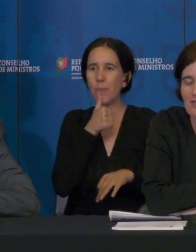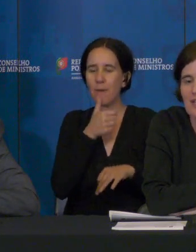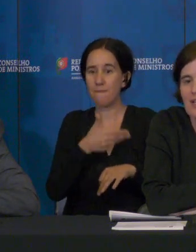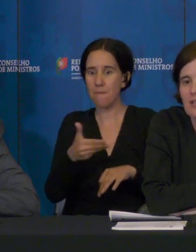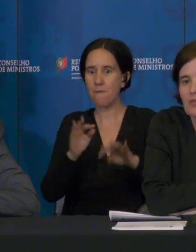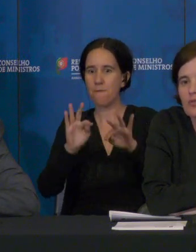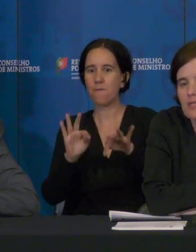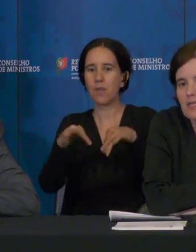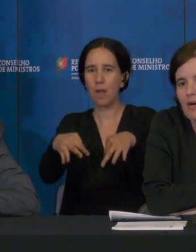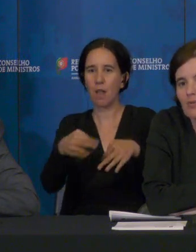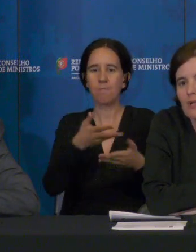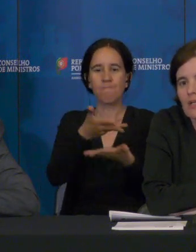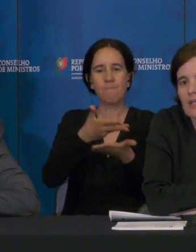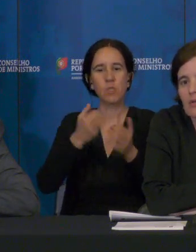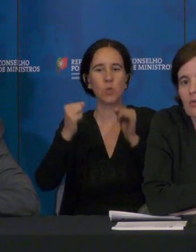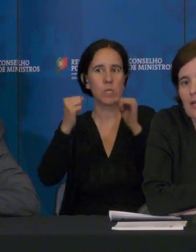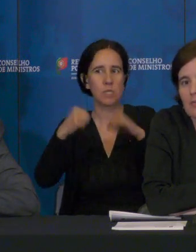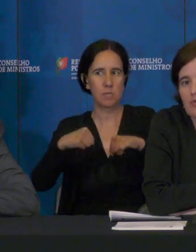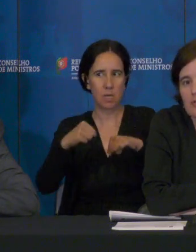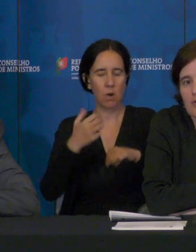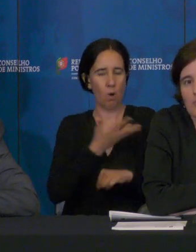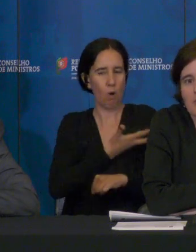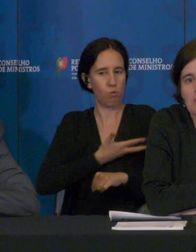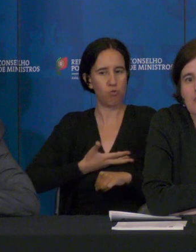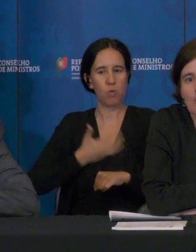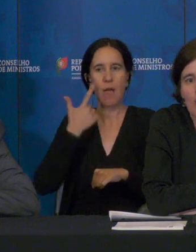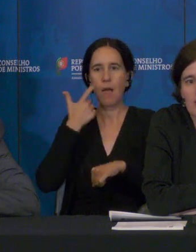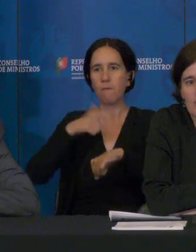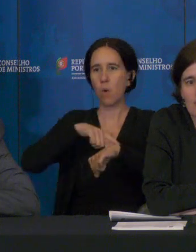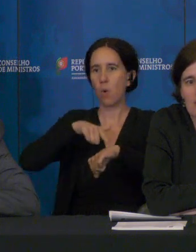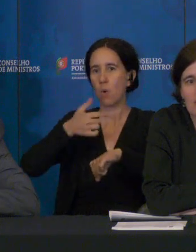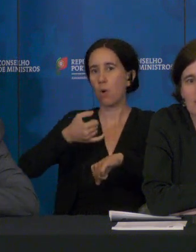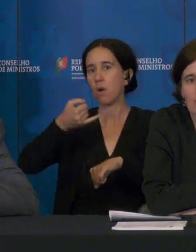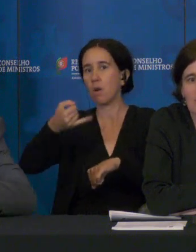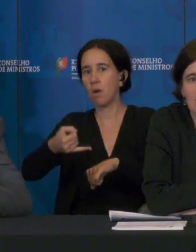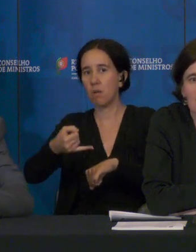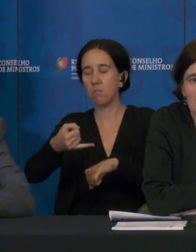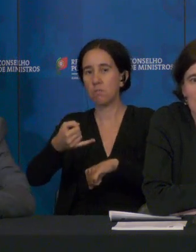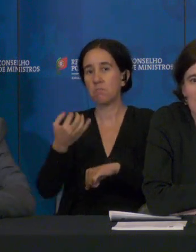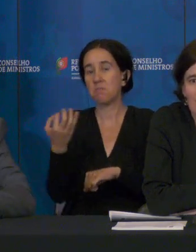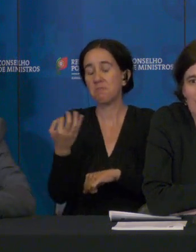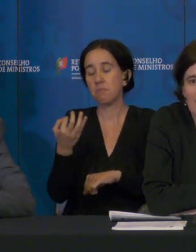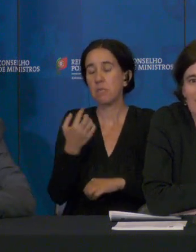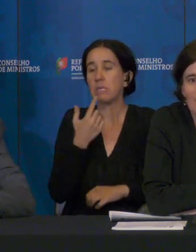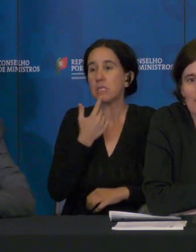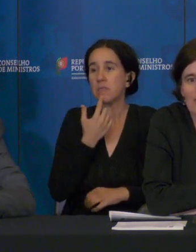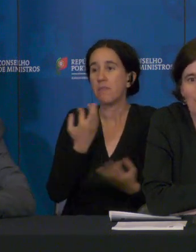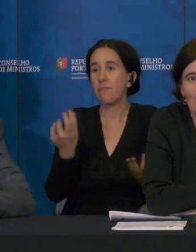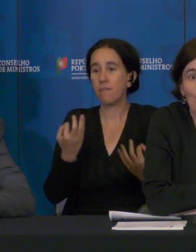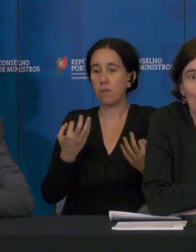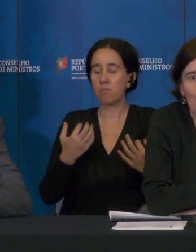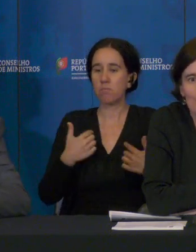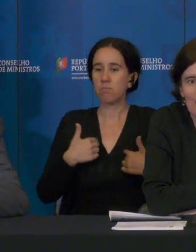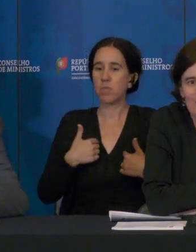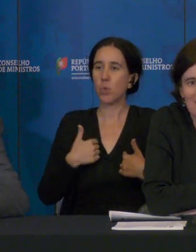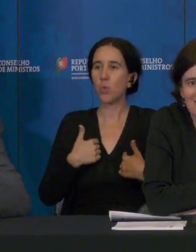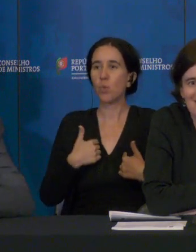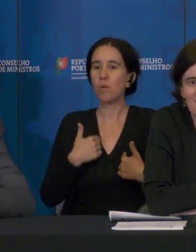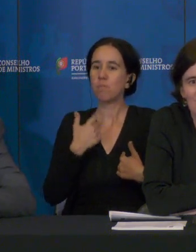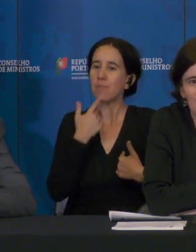de negociação e contamos que nas próximas horas, o que não significa que eu esteja a pôr um